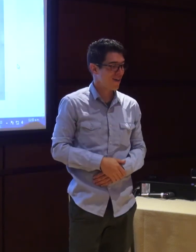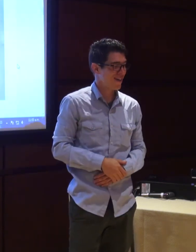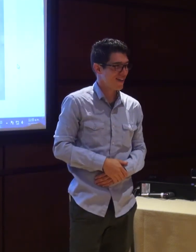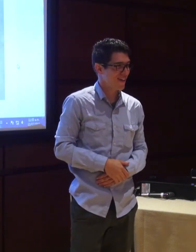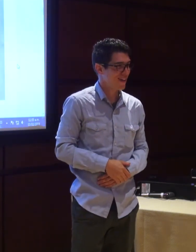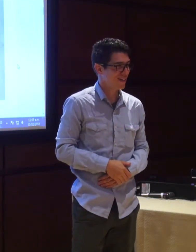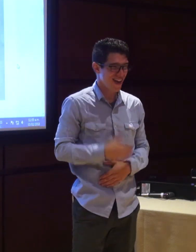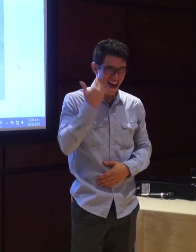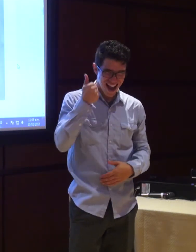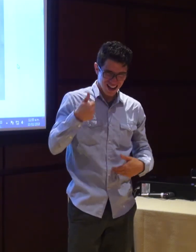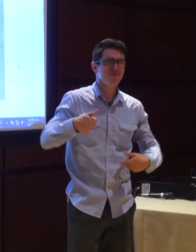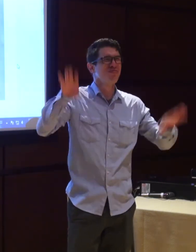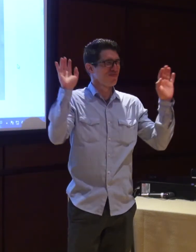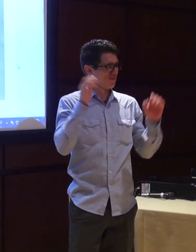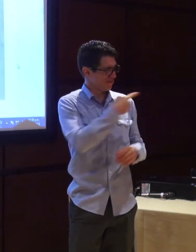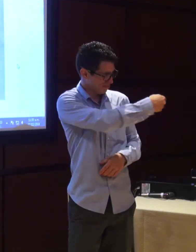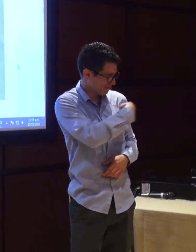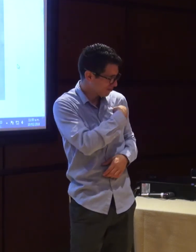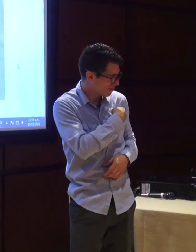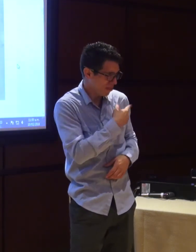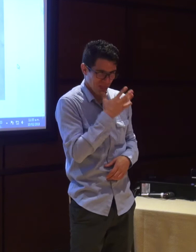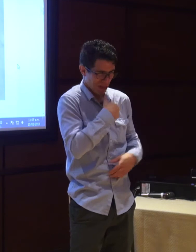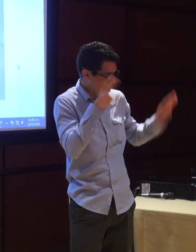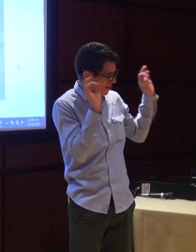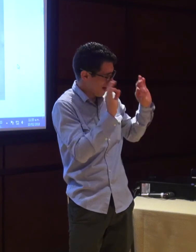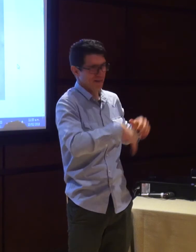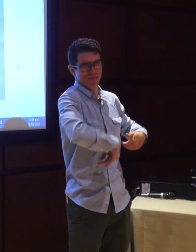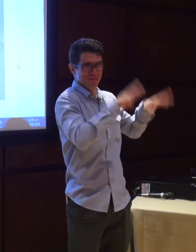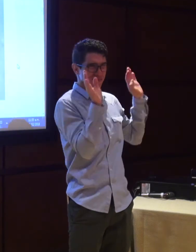molestó con él porque él se hizo famoso gracias a la canción, pero ella no recibía ninguna